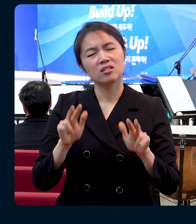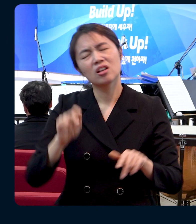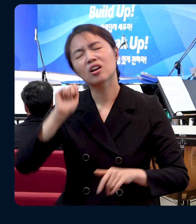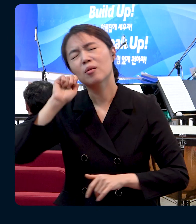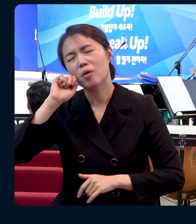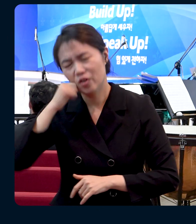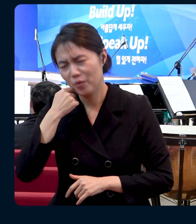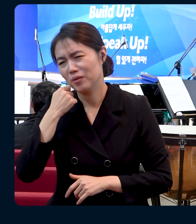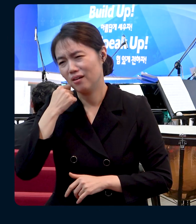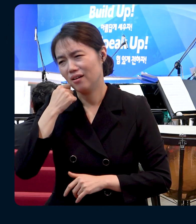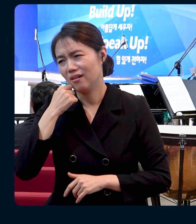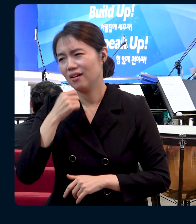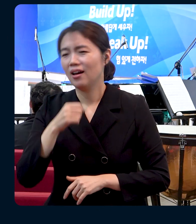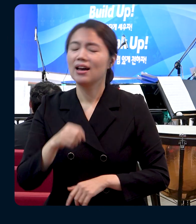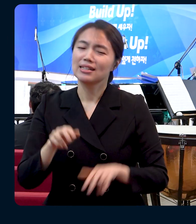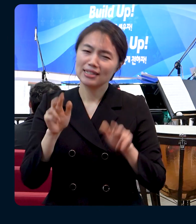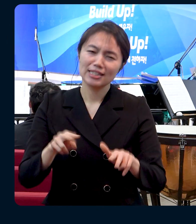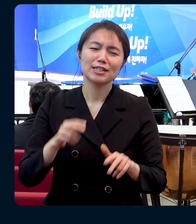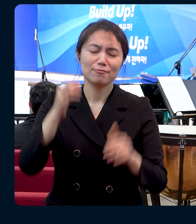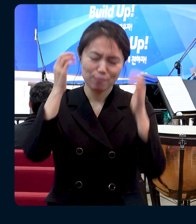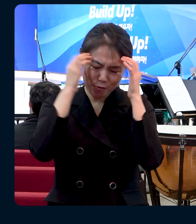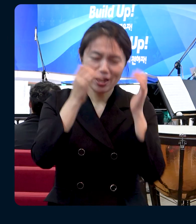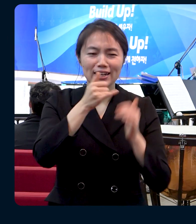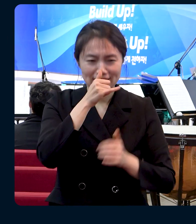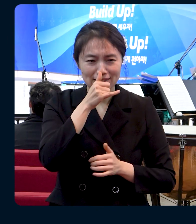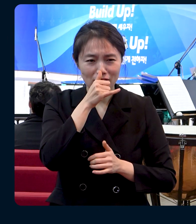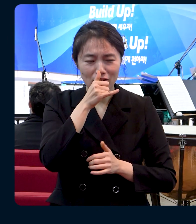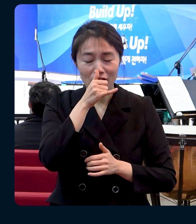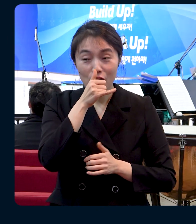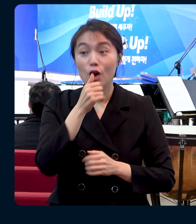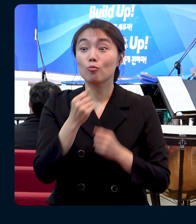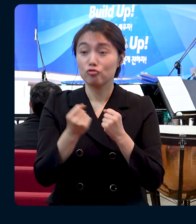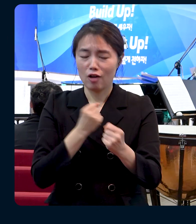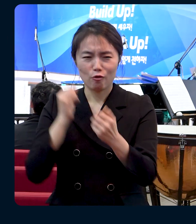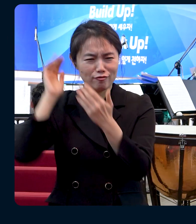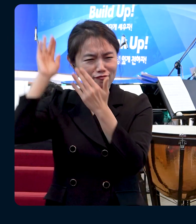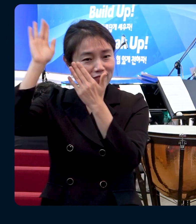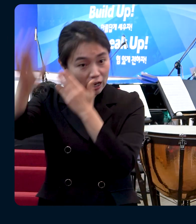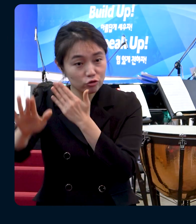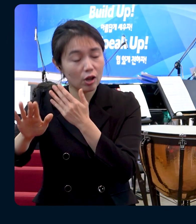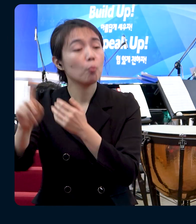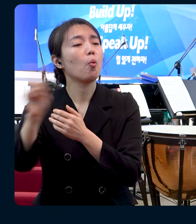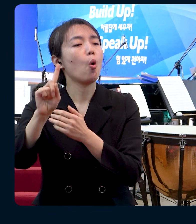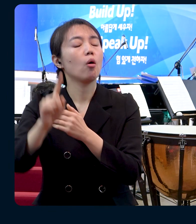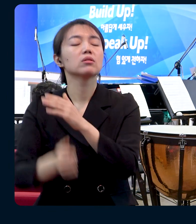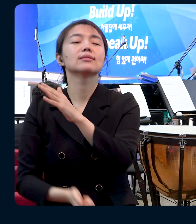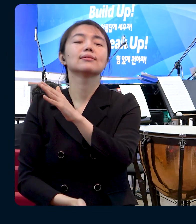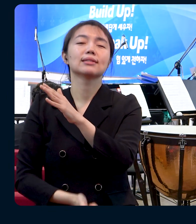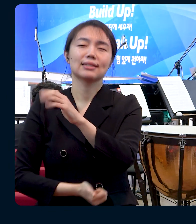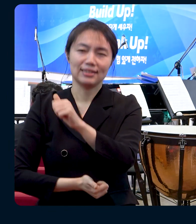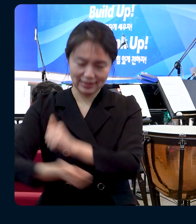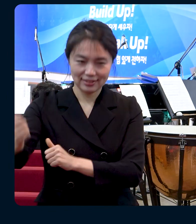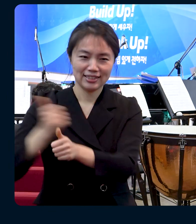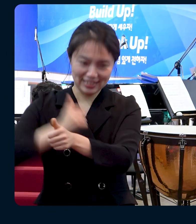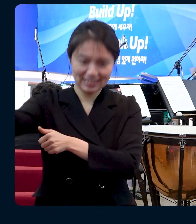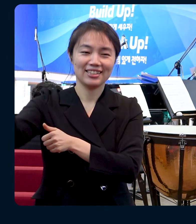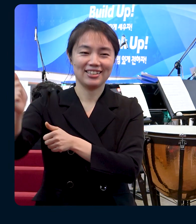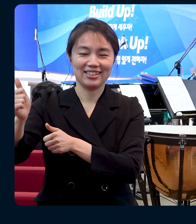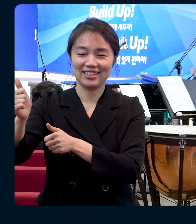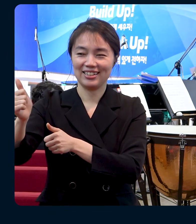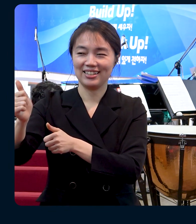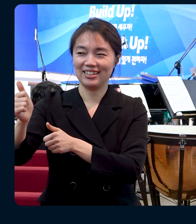형통하다 그 말입니다. 당장은 어떤지 모르겠지만 결국은 궁극적으로는 승리한다는